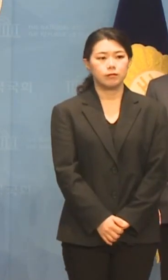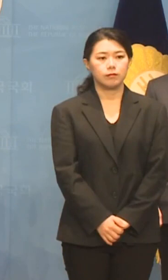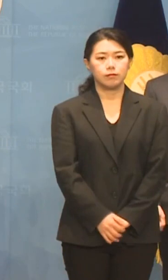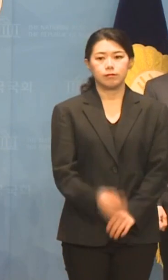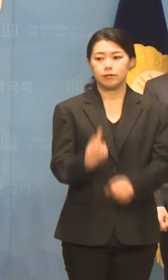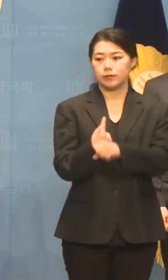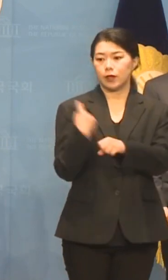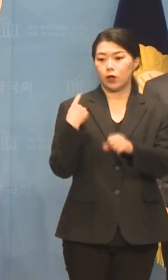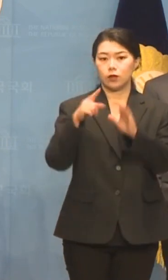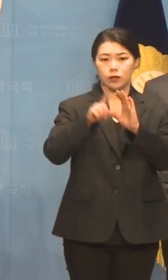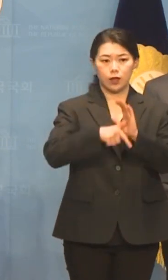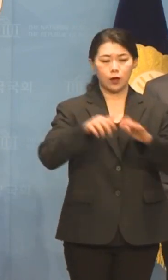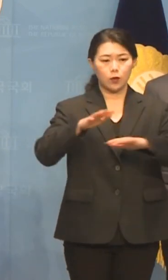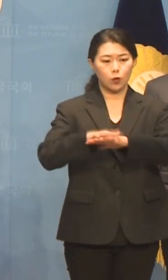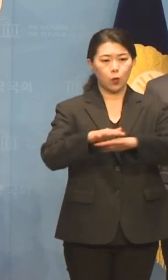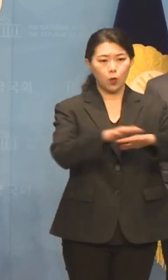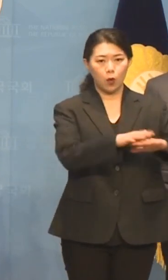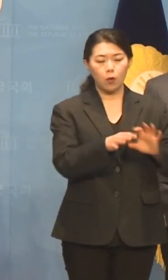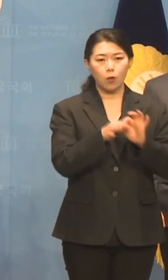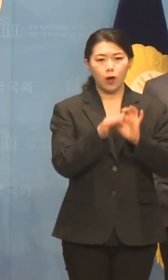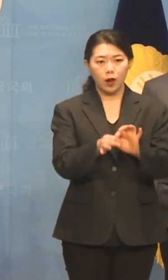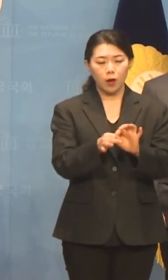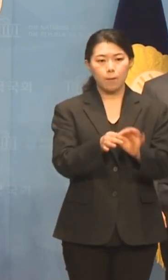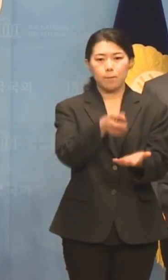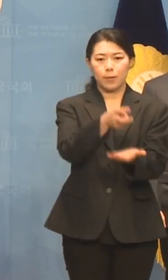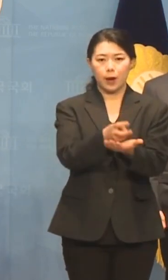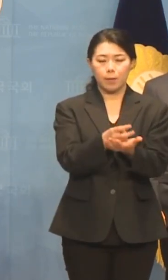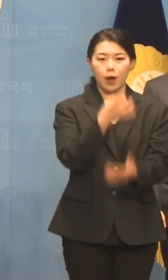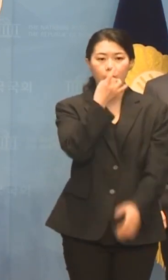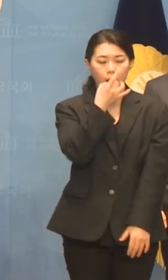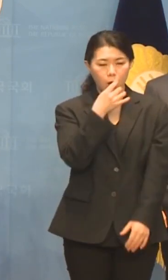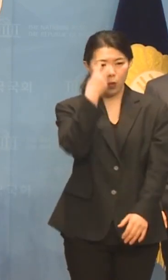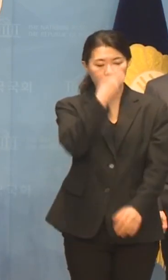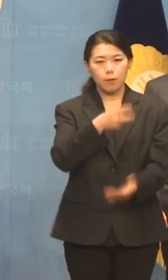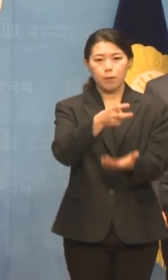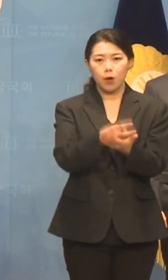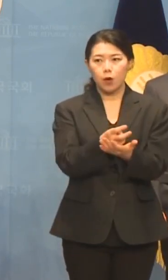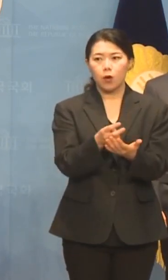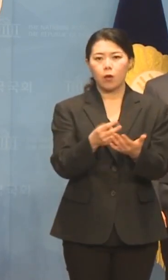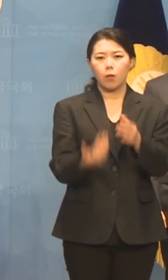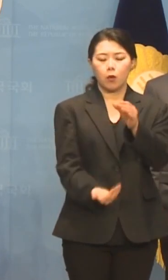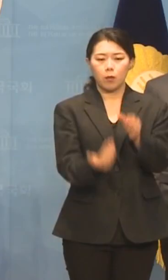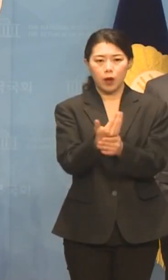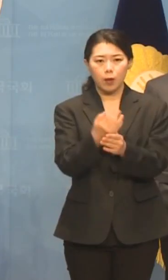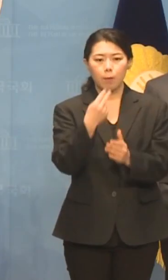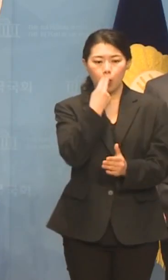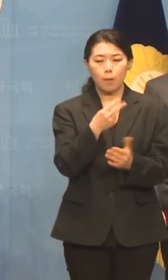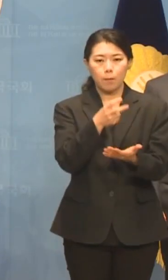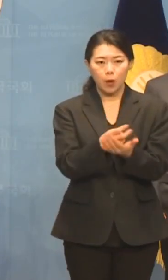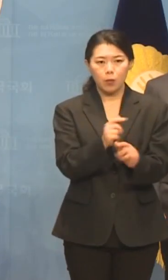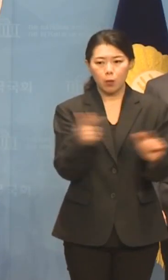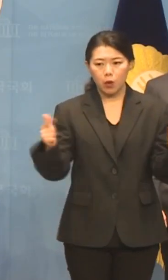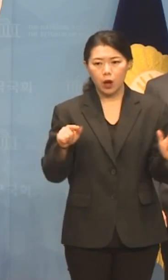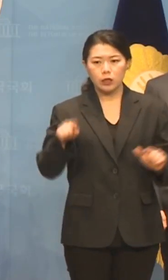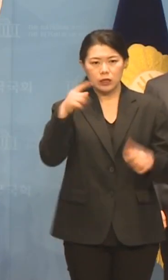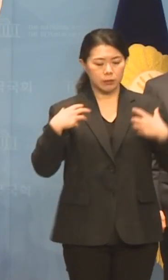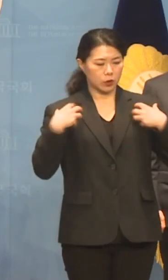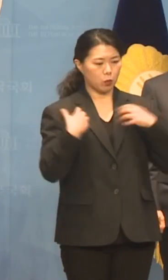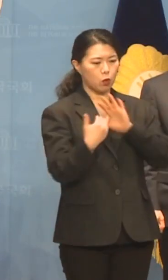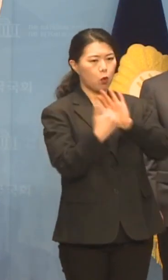작년에 농업민생사법, 농암법, 양국관리법, 농업재해대책법, 재해보험법이 거부권이